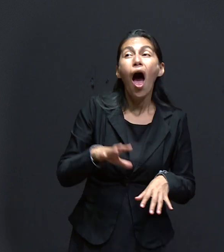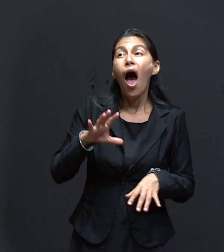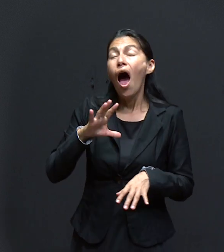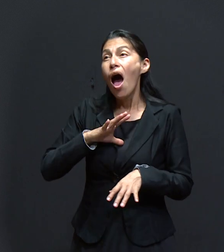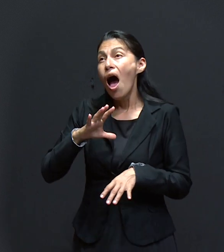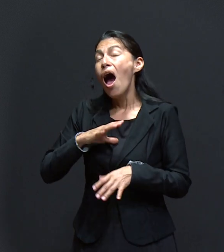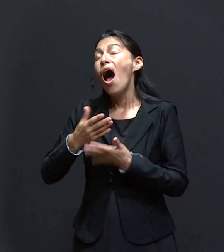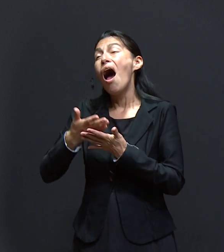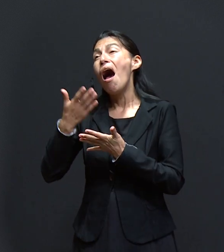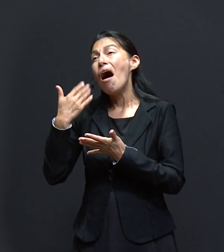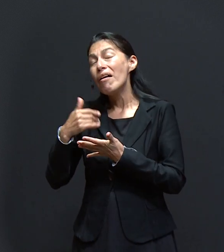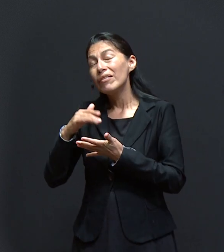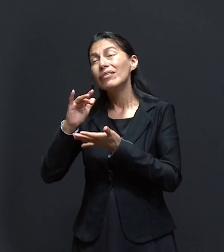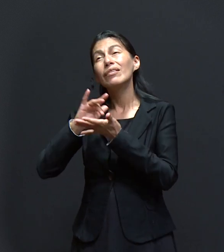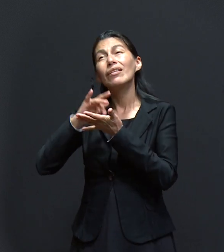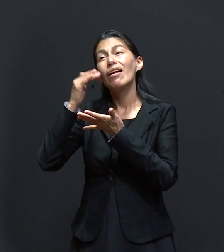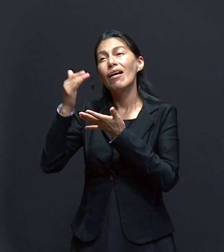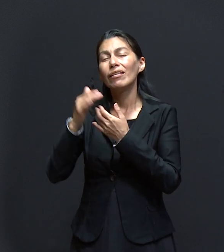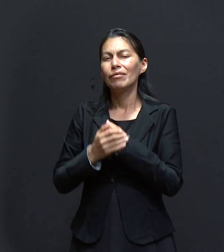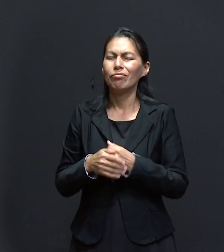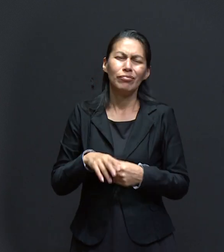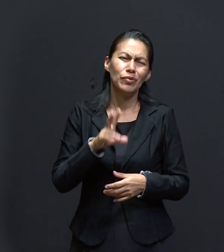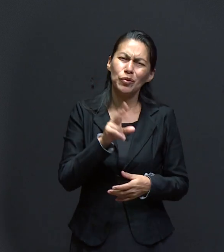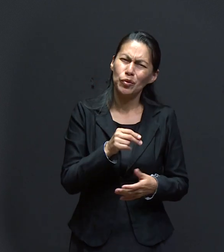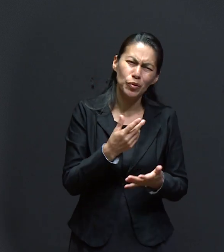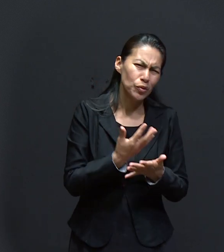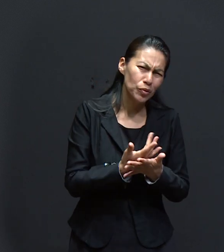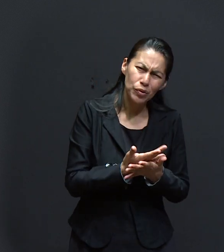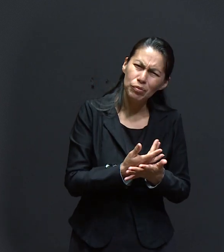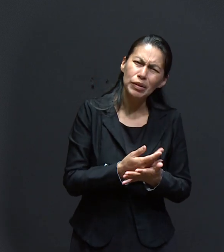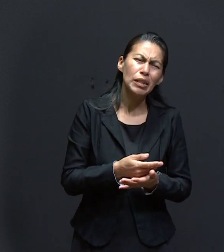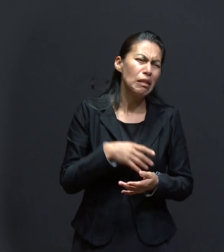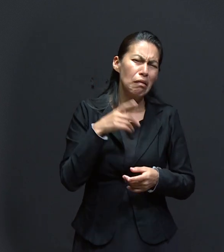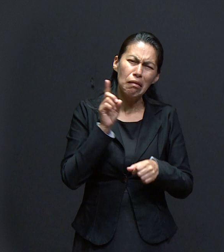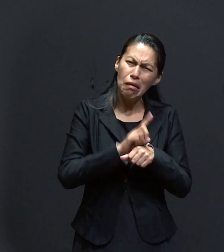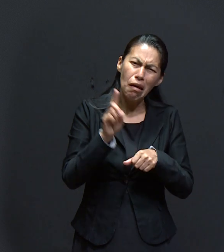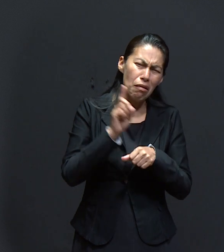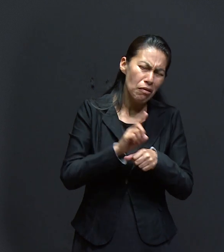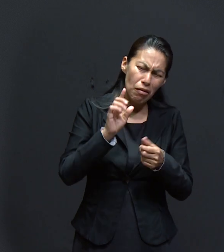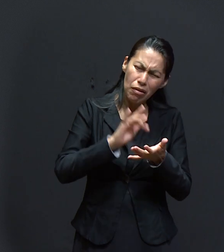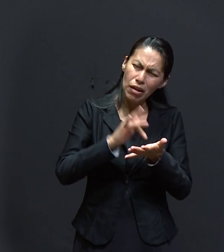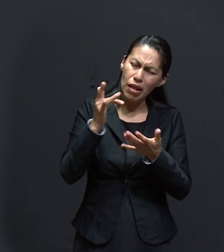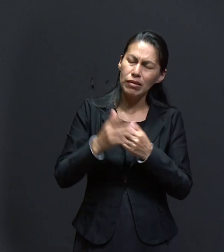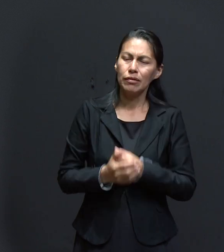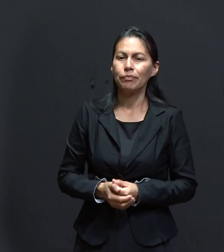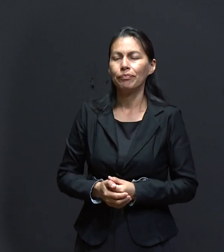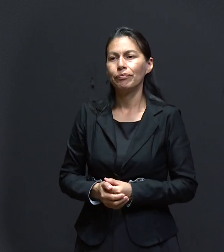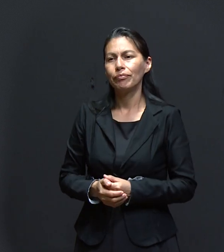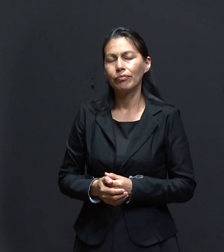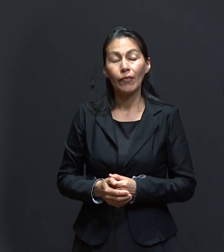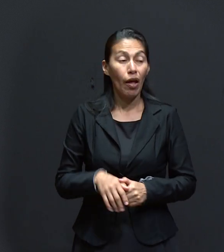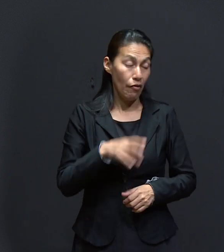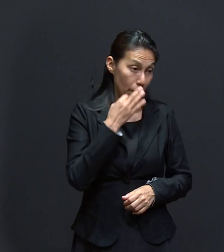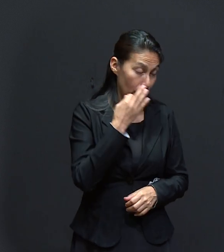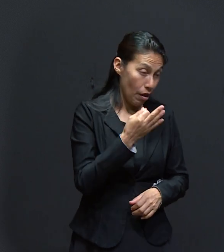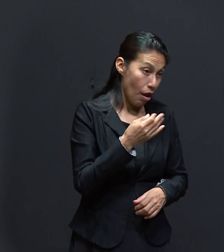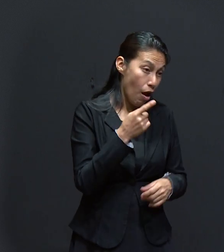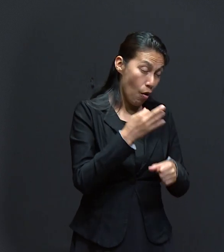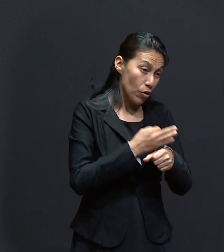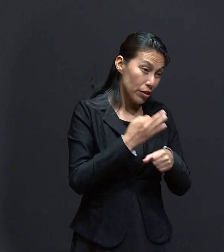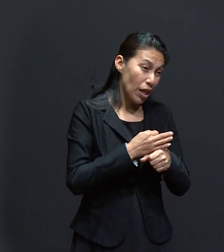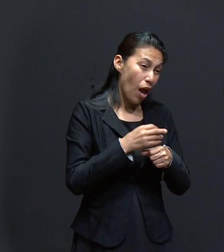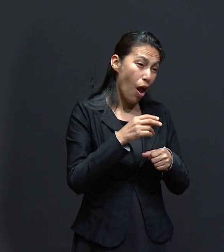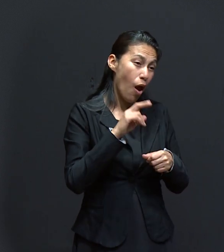hablando de ucrania aquí hemos estado orando hay mucha gente muchas iglesias